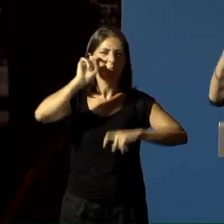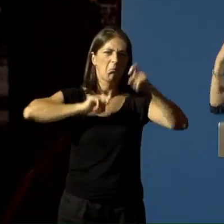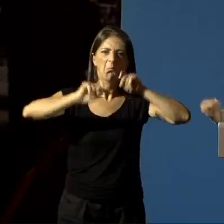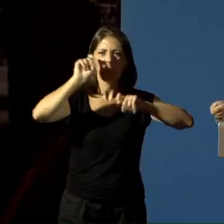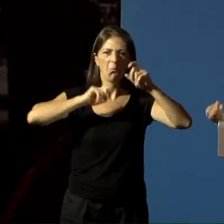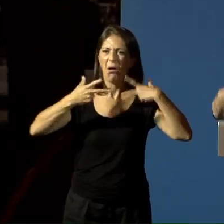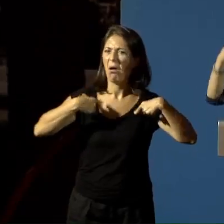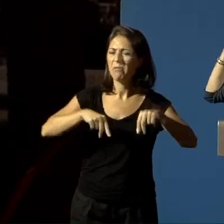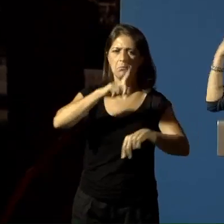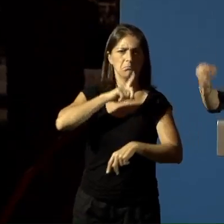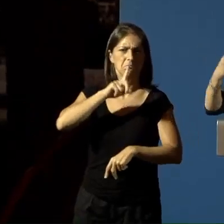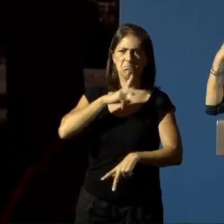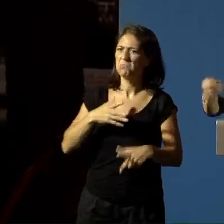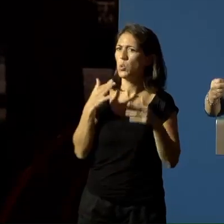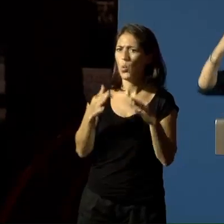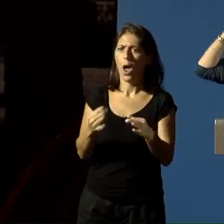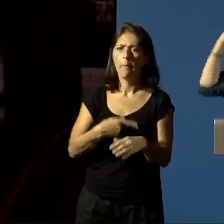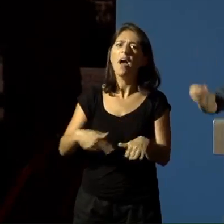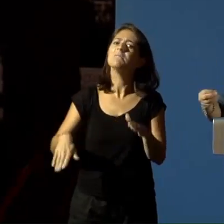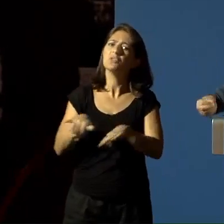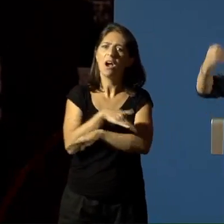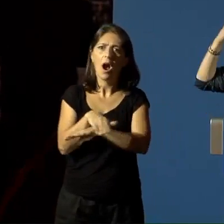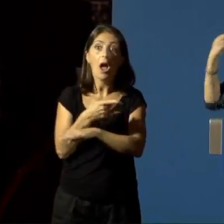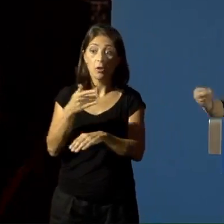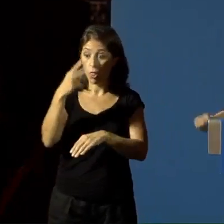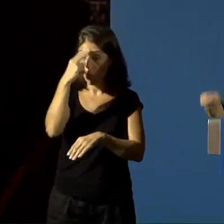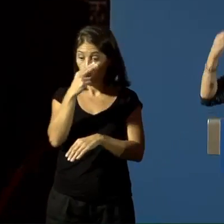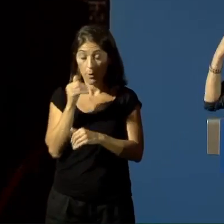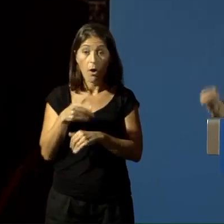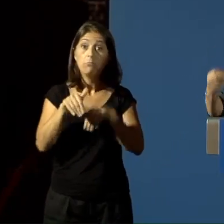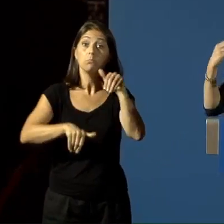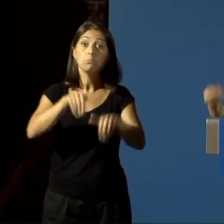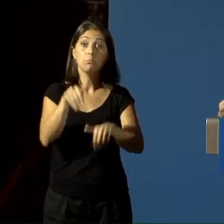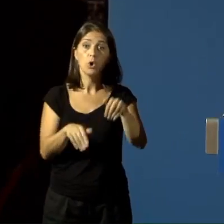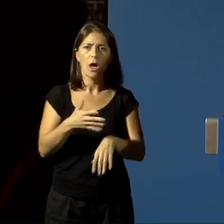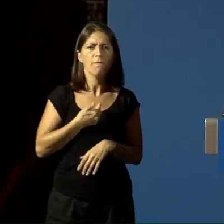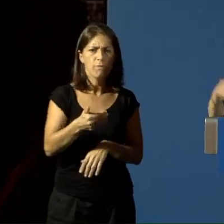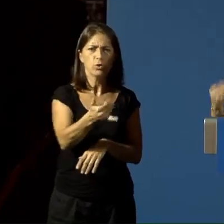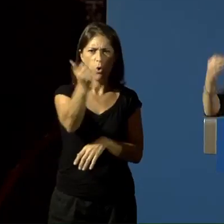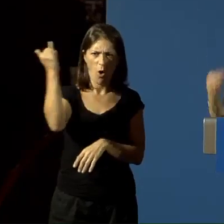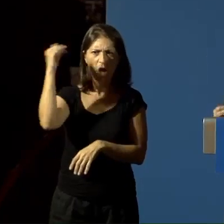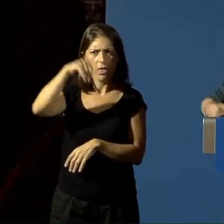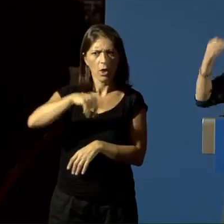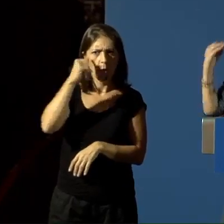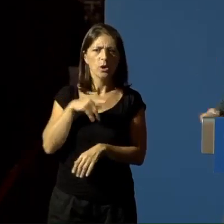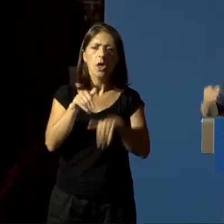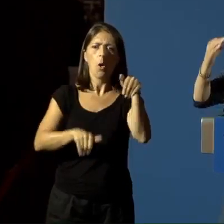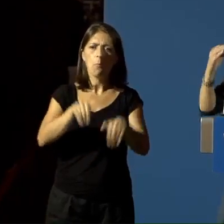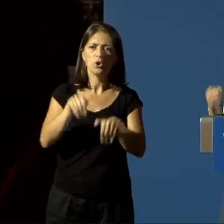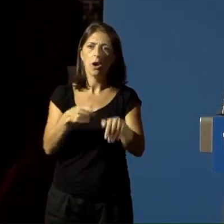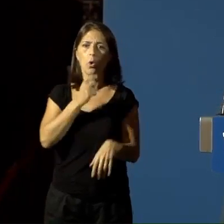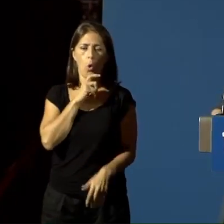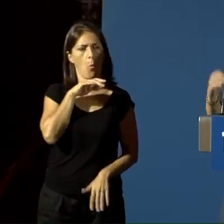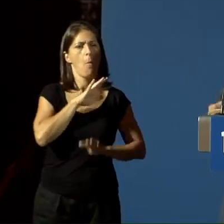non laiarnos, de sair á rúa o domingo, de votar. Hai futuro para Ourense, hai que votar e votar